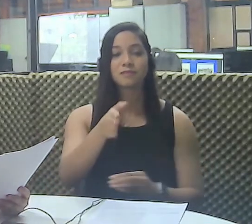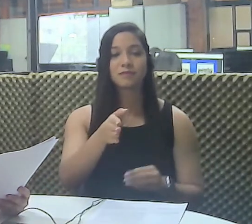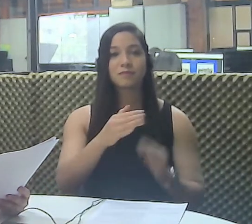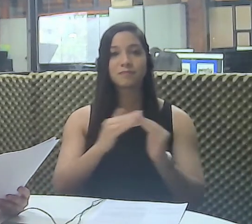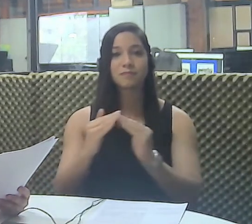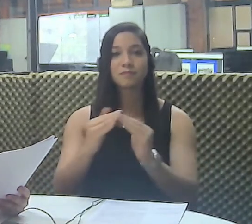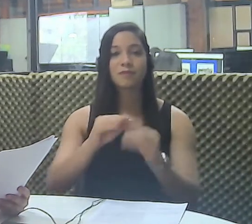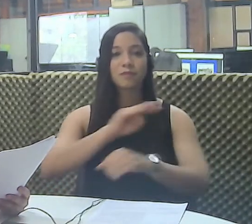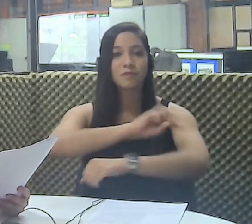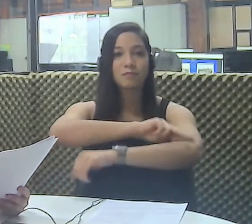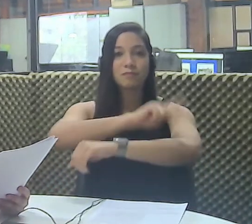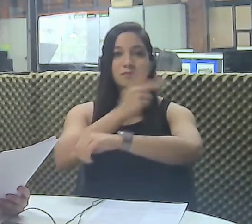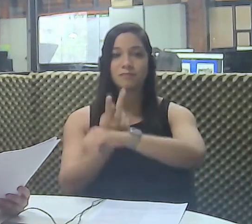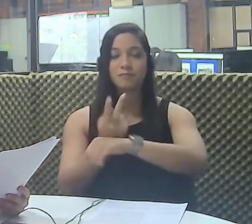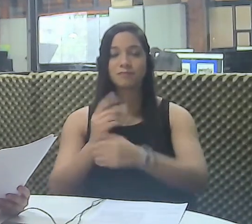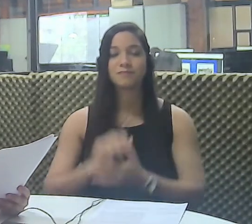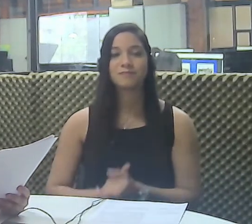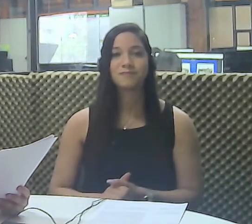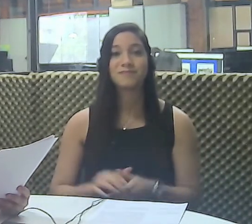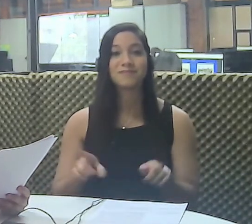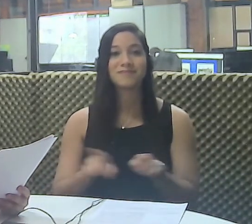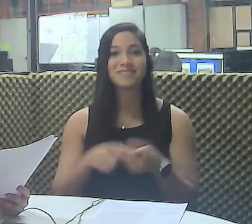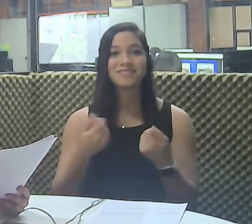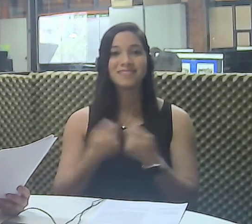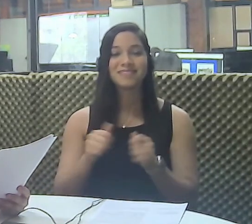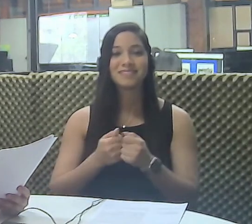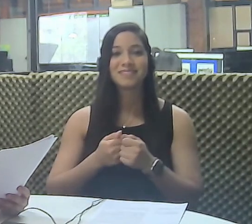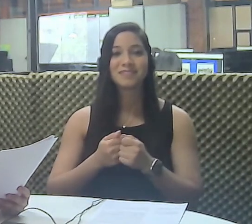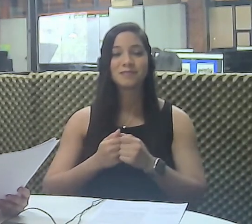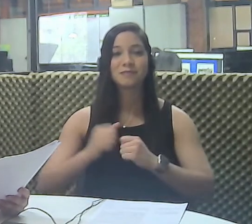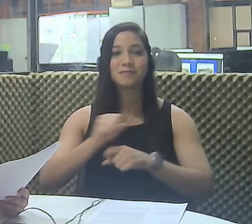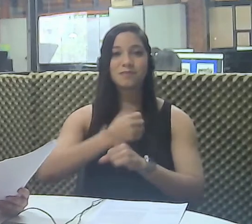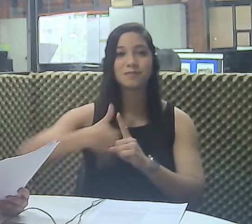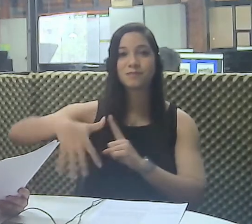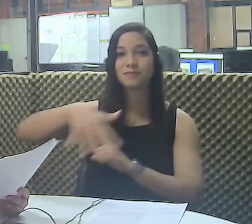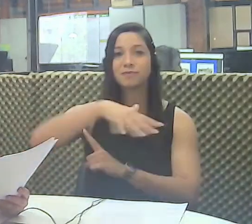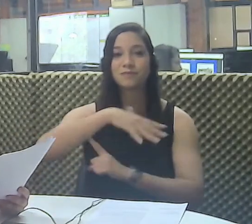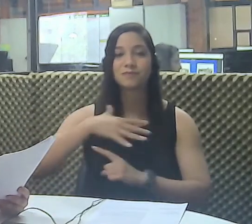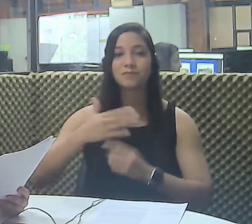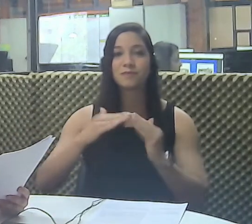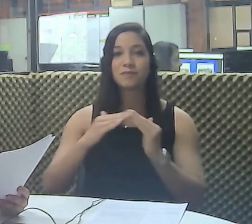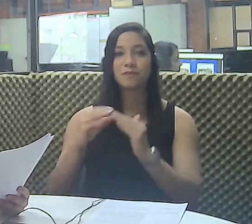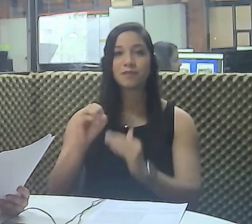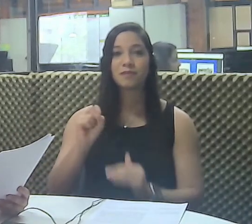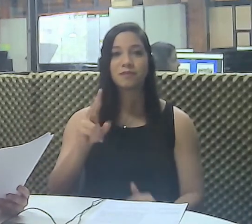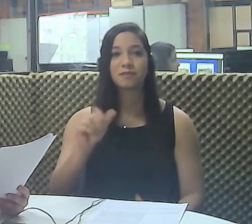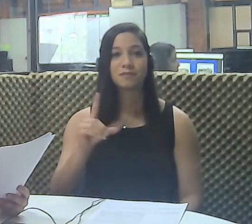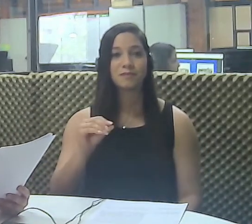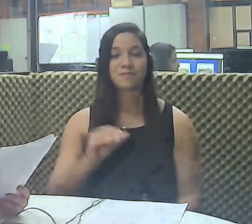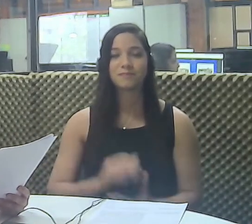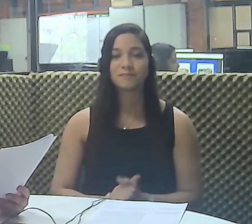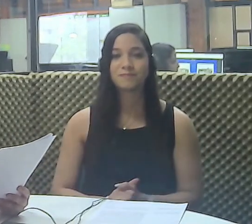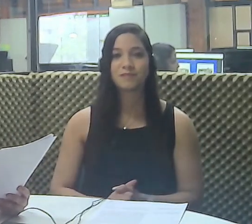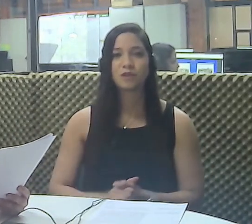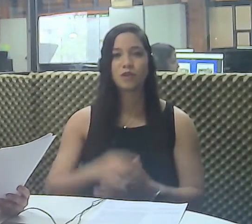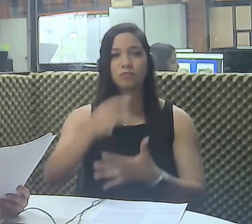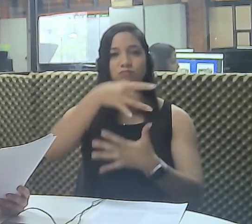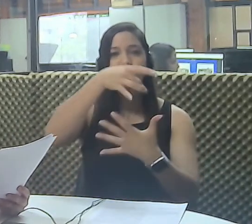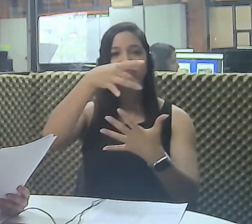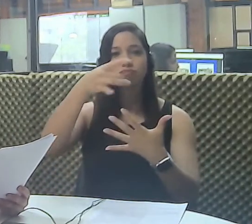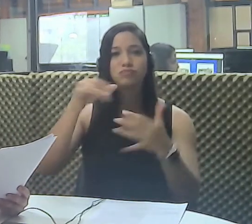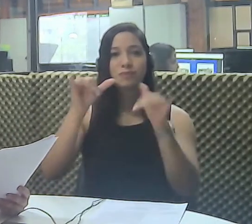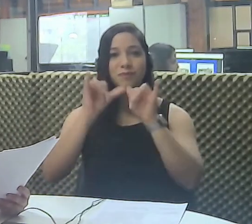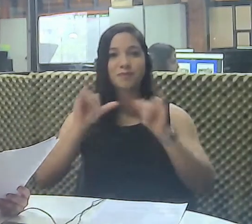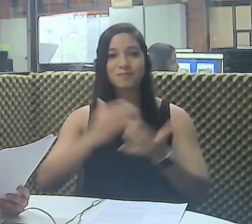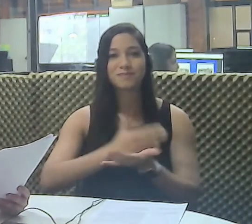este mês e ainda dá busão social e estaciona hoje no bairro Osvaldo Rezende E essas e outras